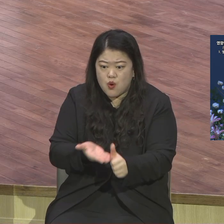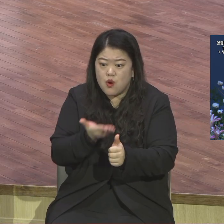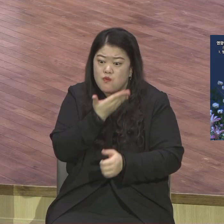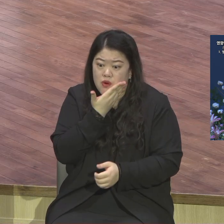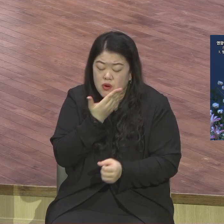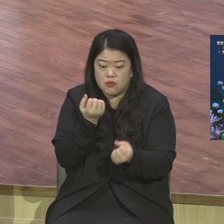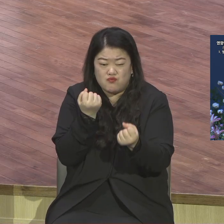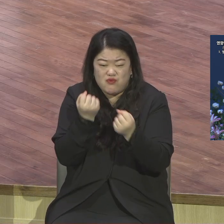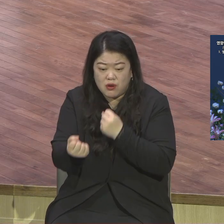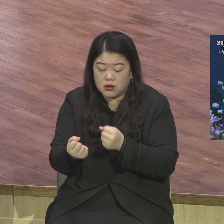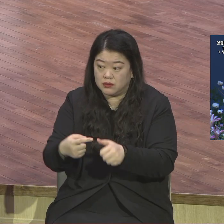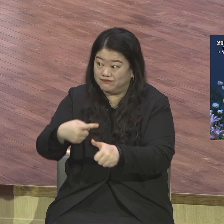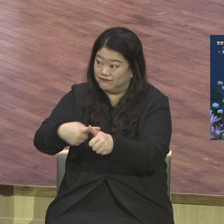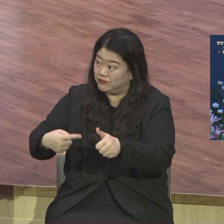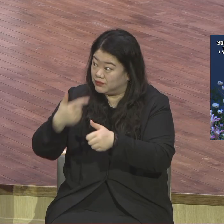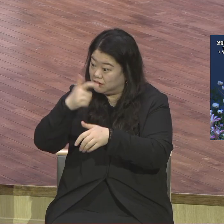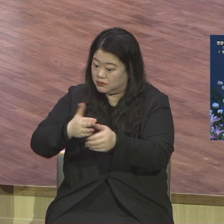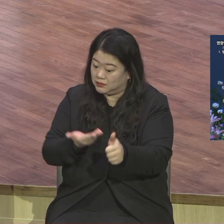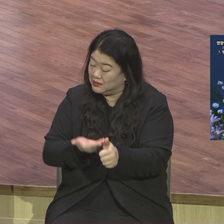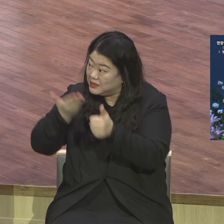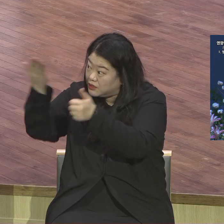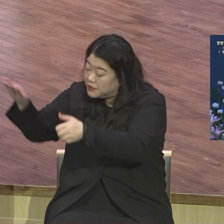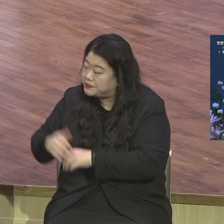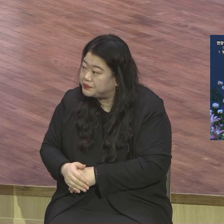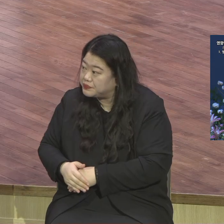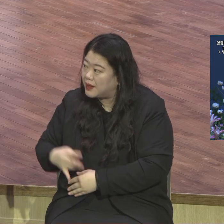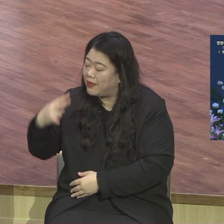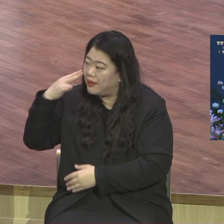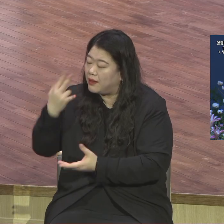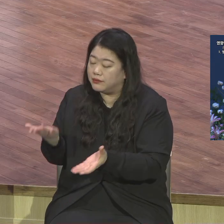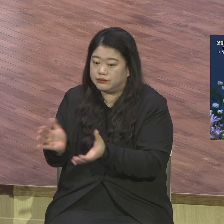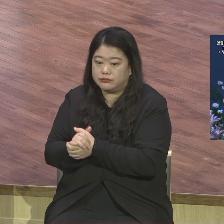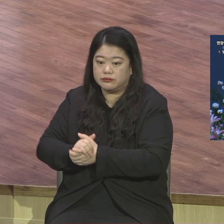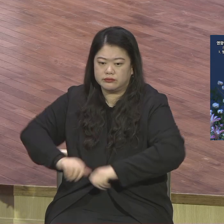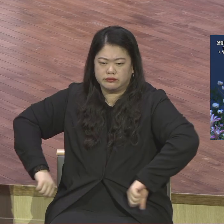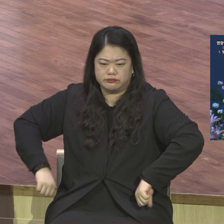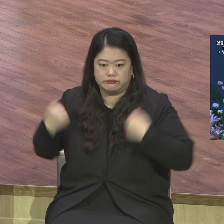아니냐. 그렇게 밝히고